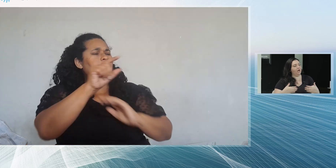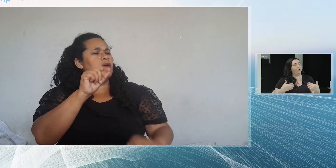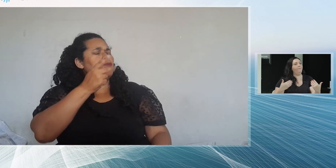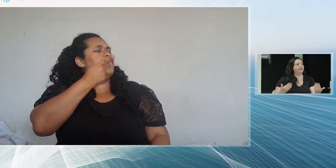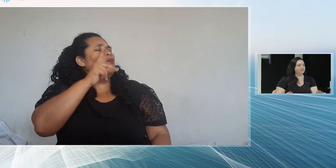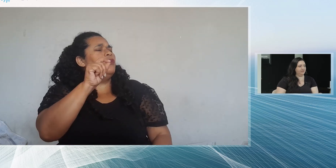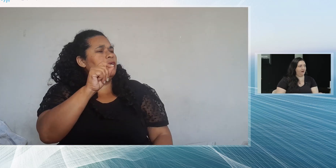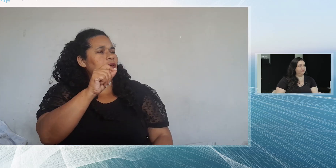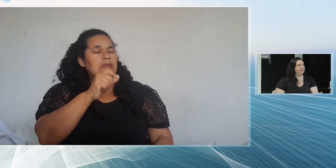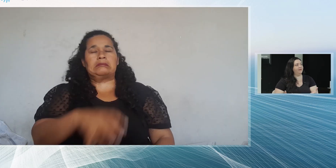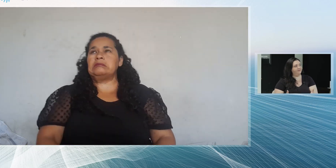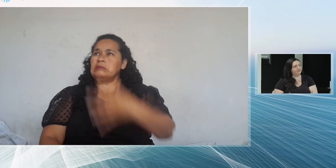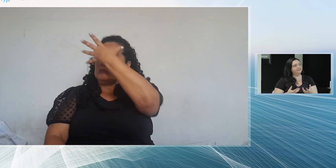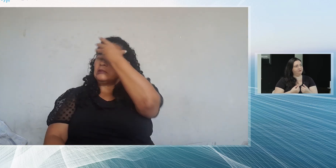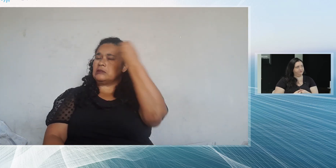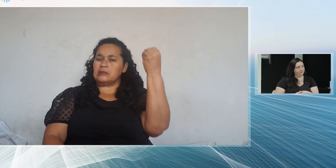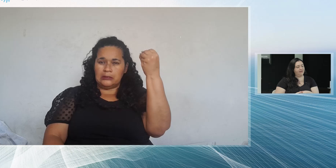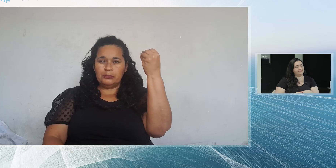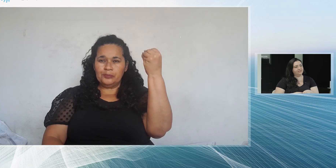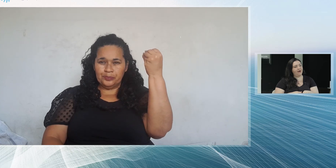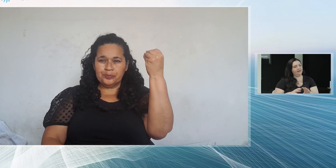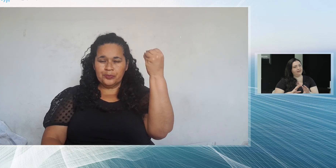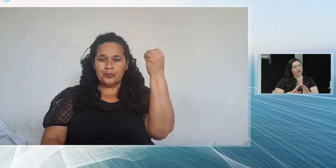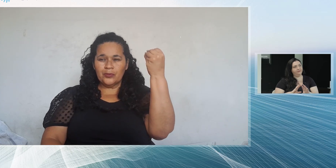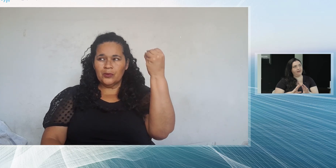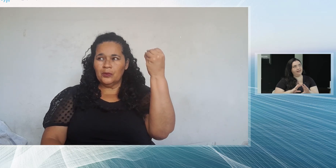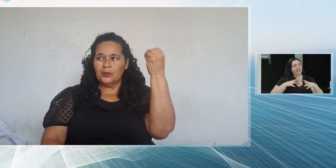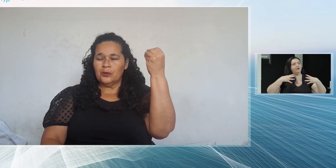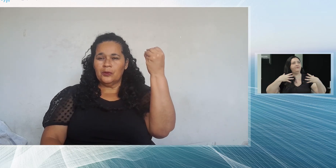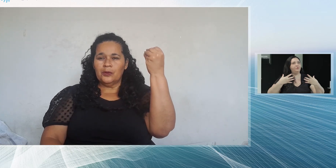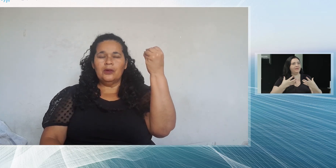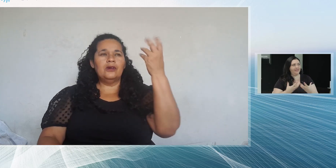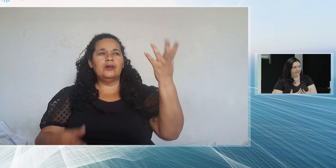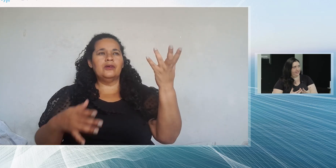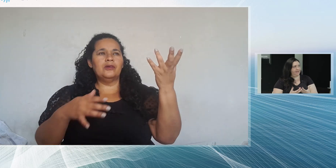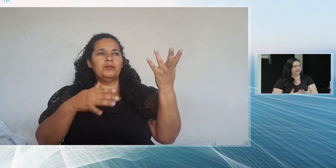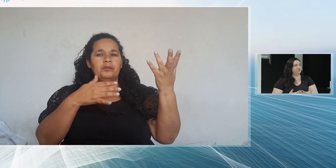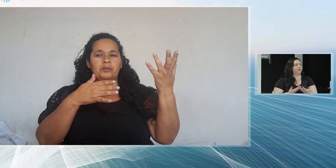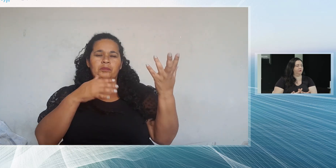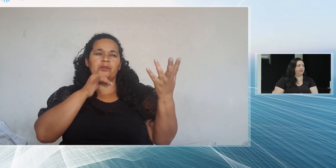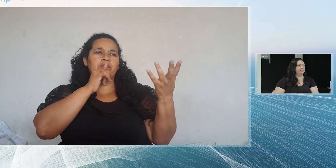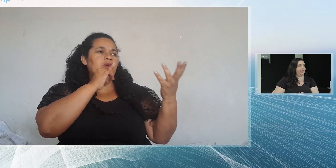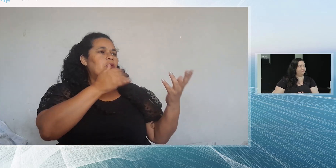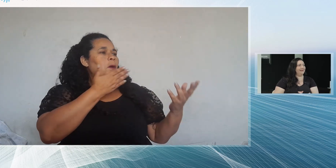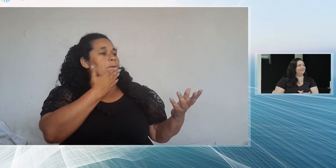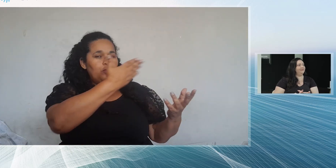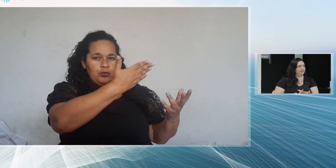de memória operacional também vai trazer umas dificuldades. Então, além de eu ver o QI na sua totalidade para entender